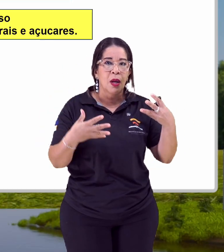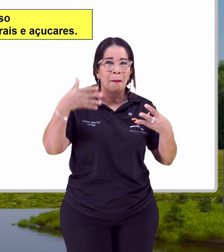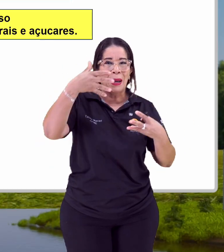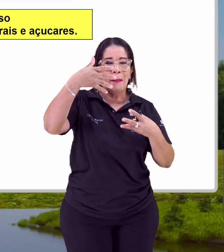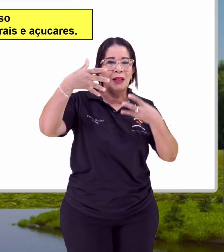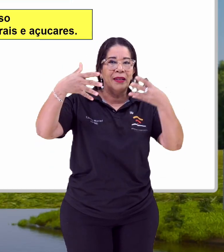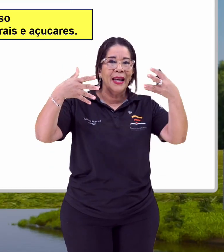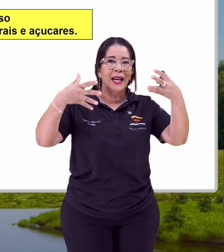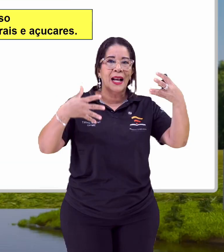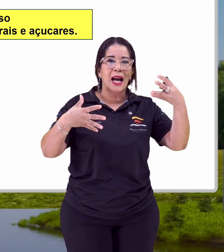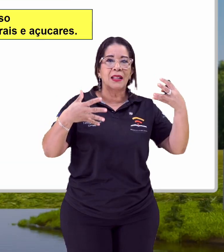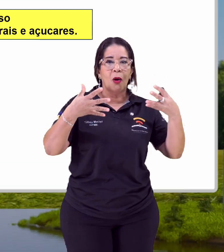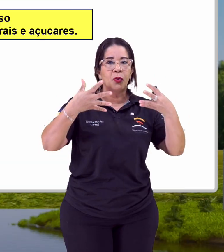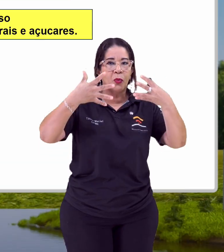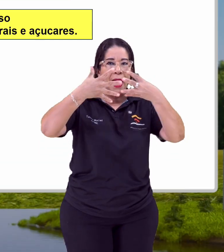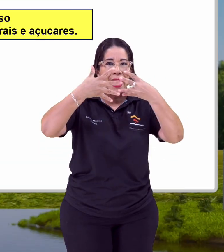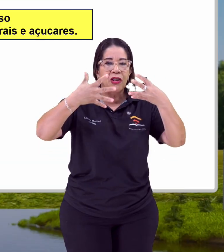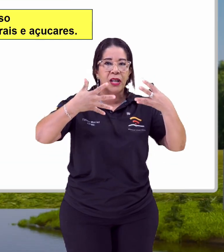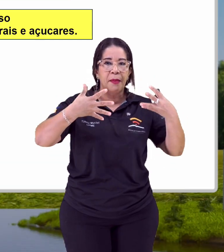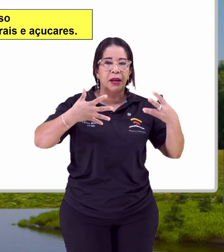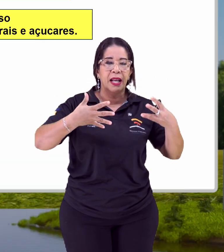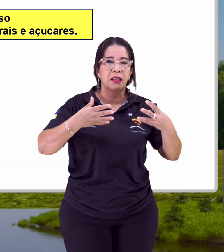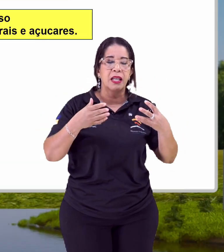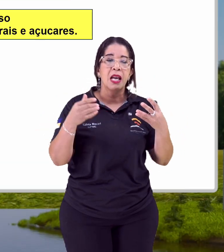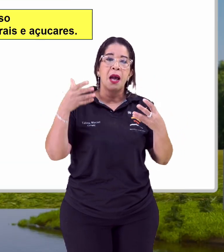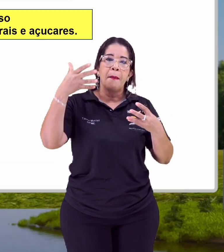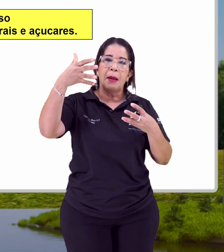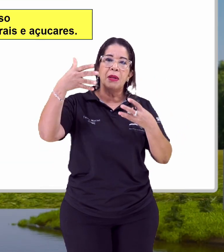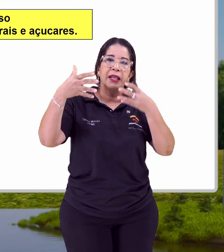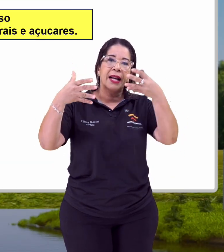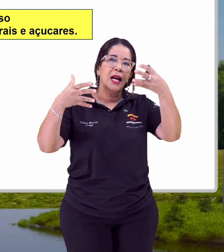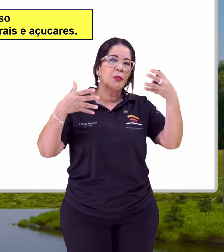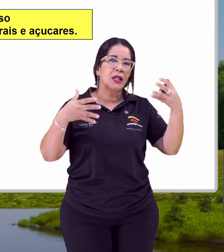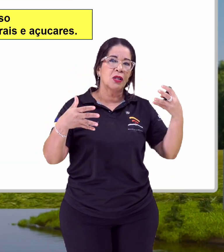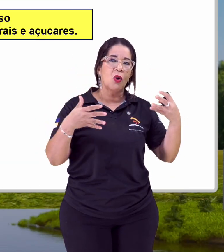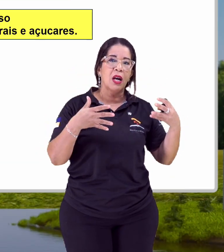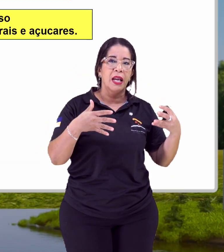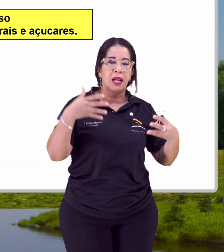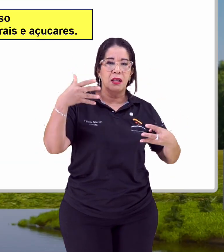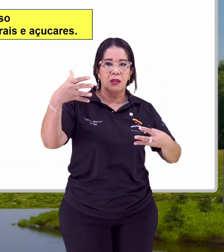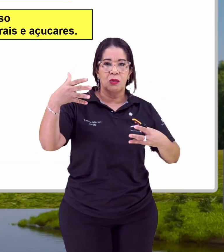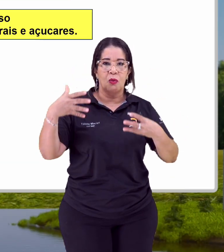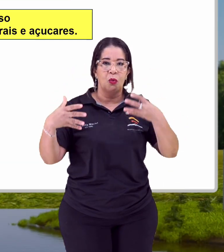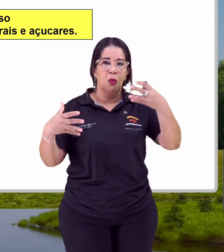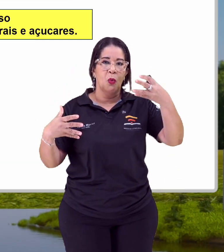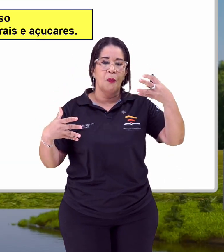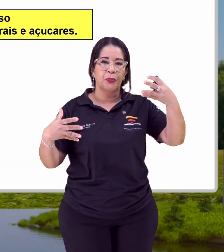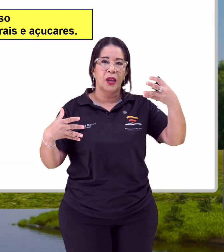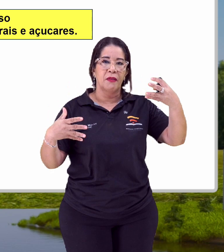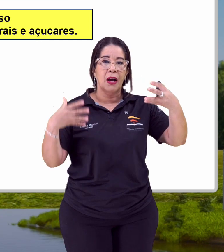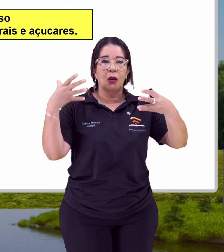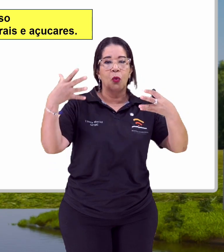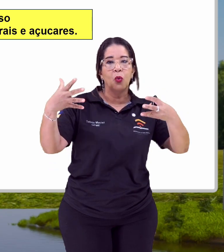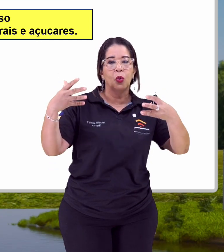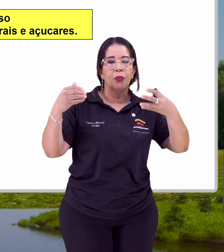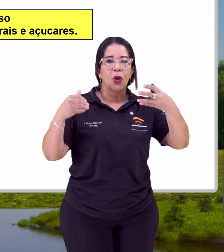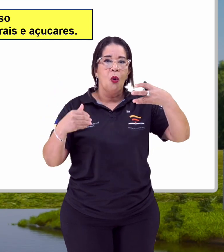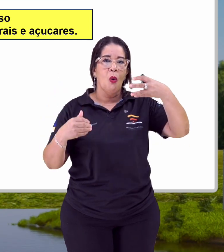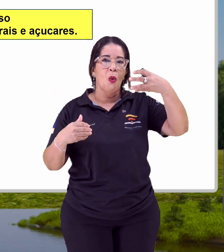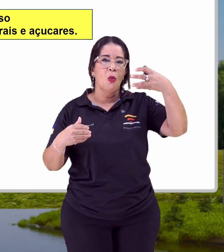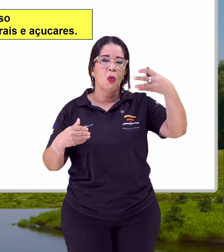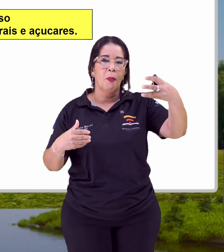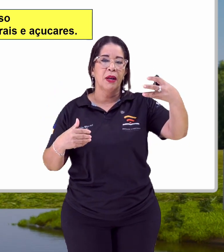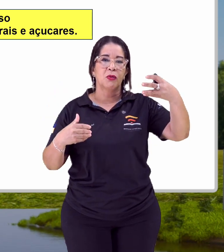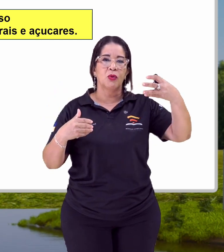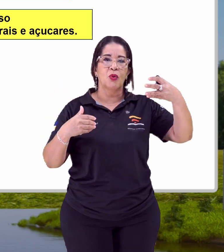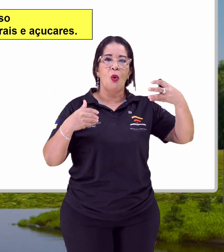citoesqueleto, para manter é como se fosse uma rede, né, emaranhada aí, para manter cada uma dessas organelas, o vacúolo,